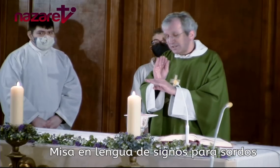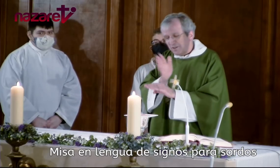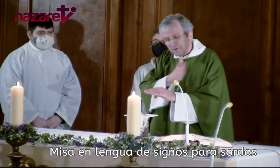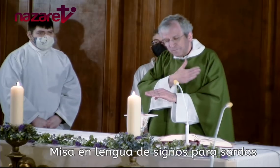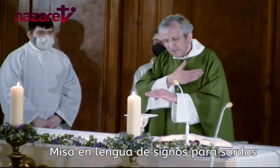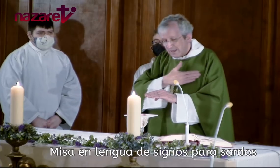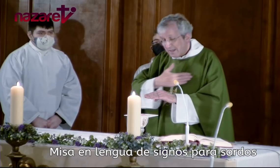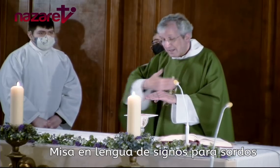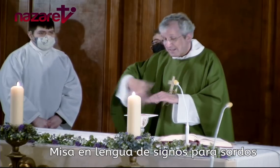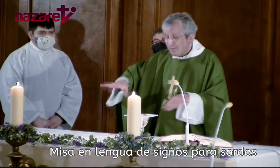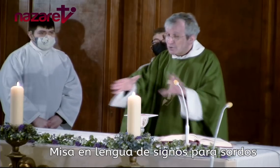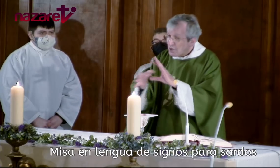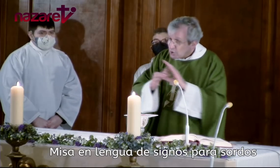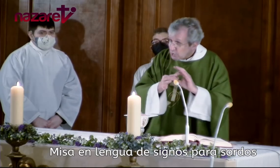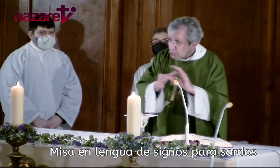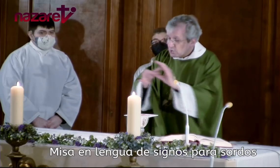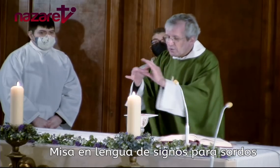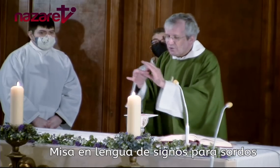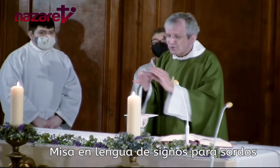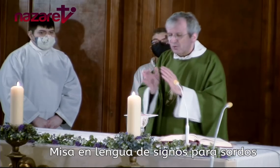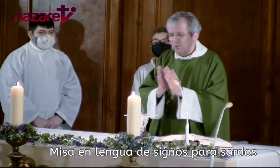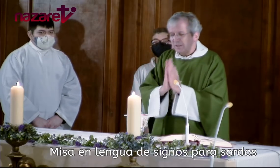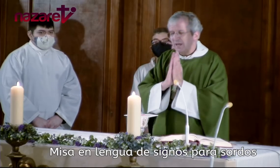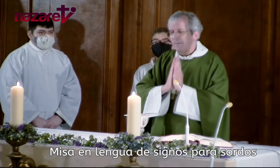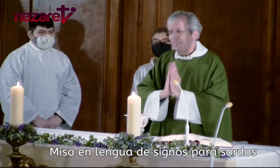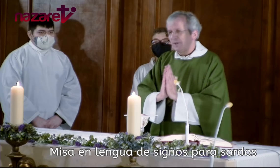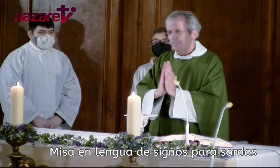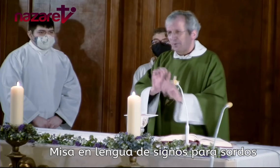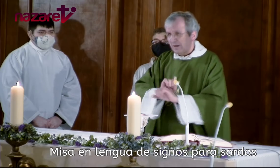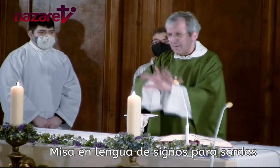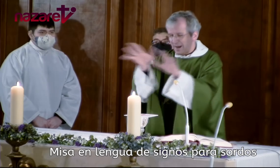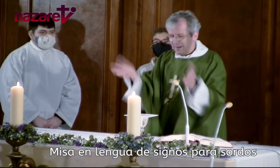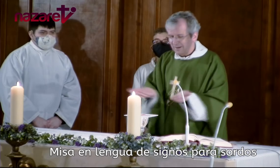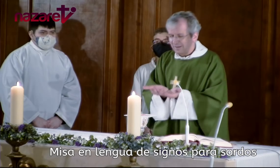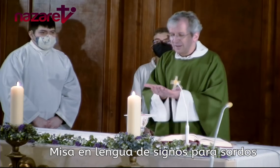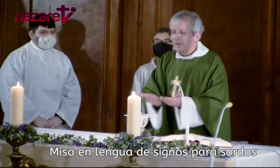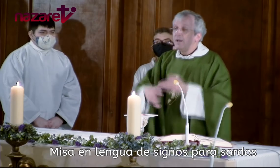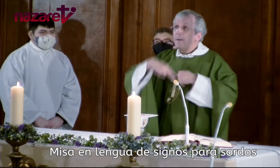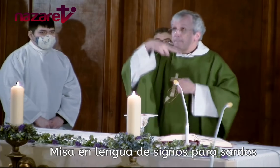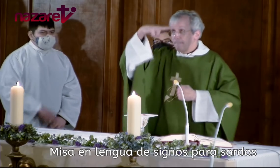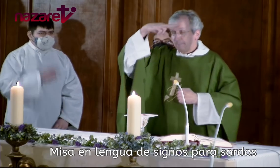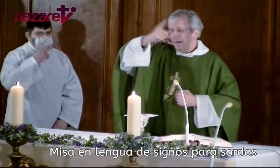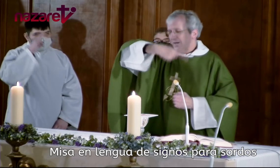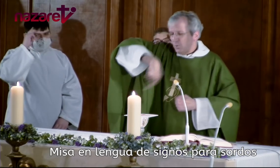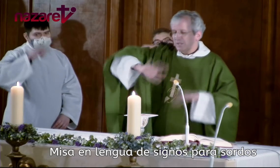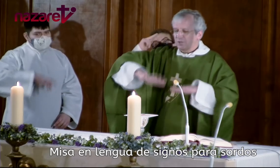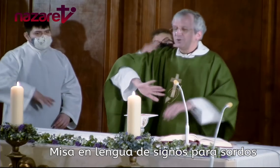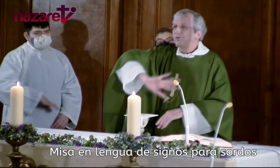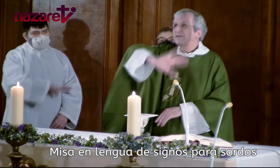enseñó y que deseamos todos unidos un día poder proclamar. Padre nuestro que